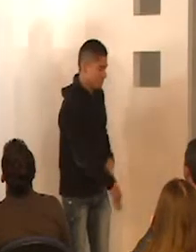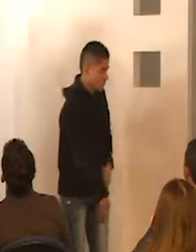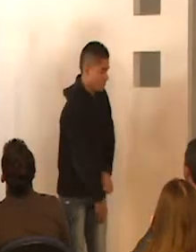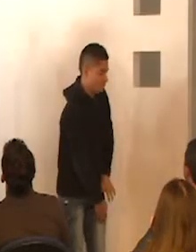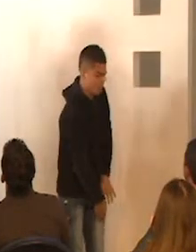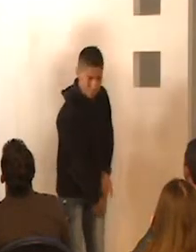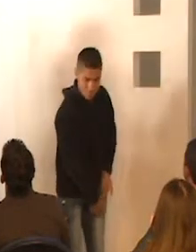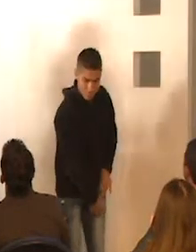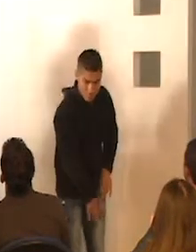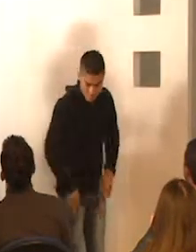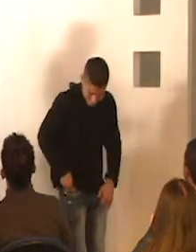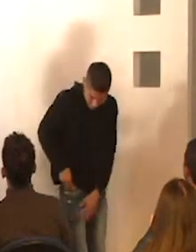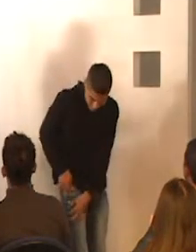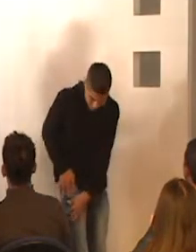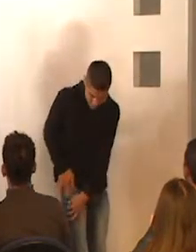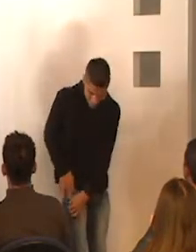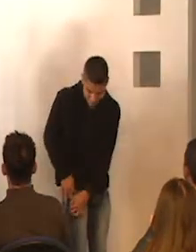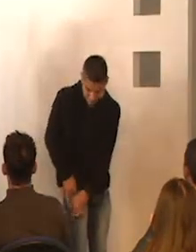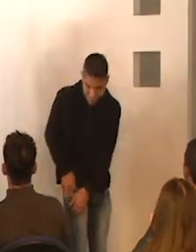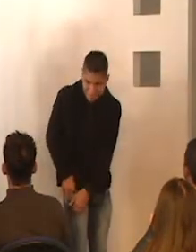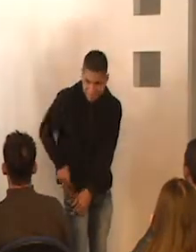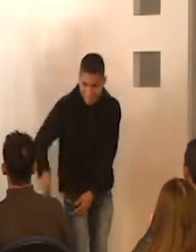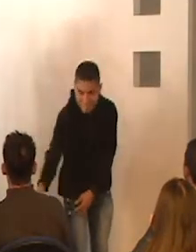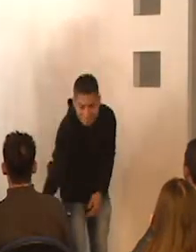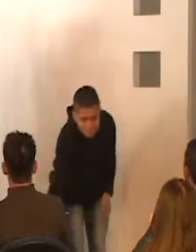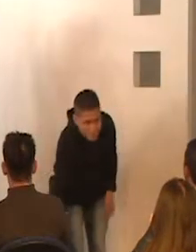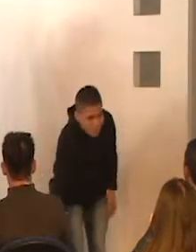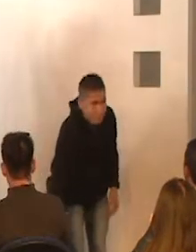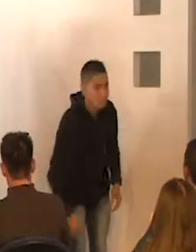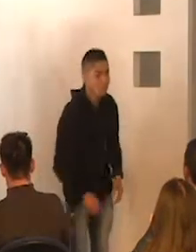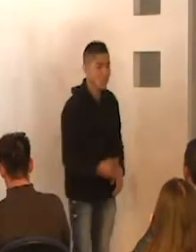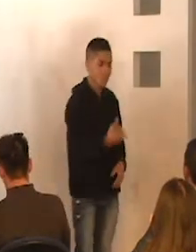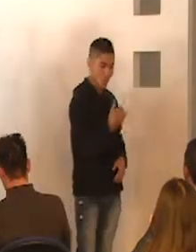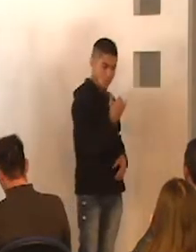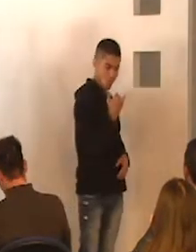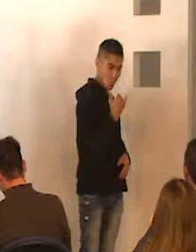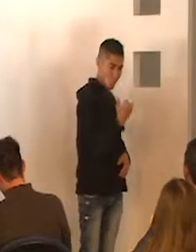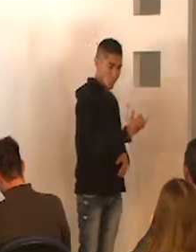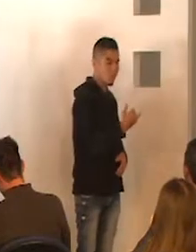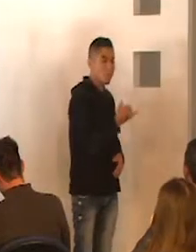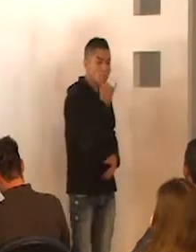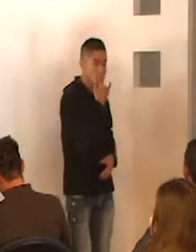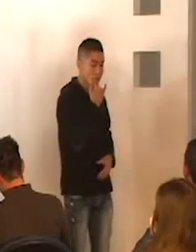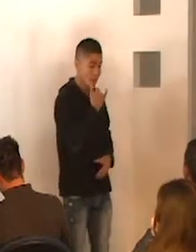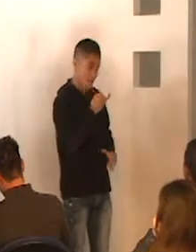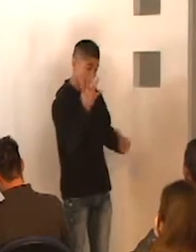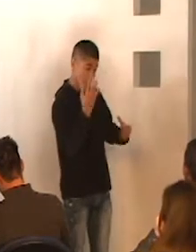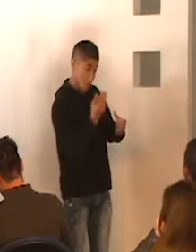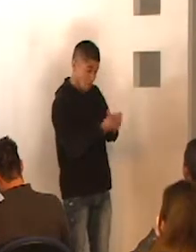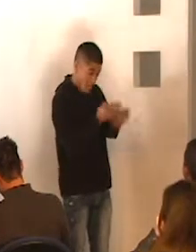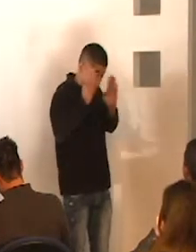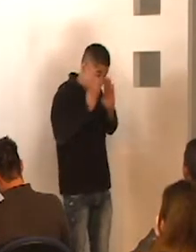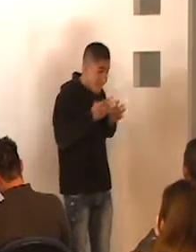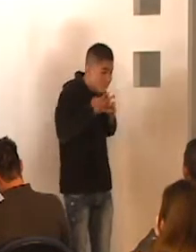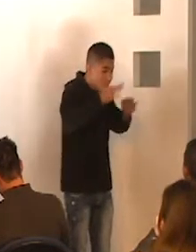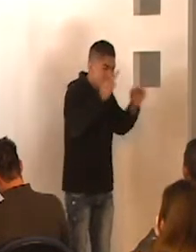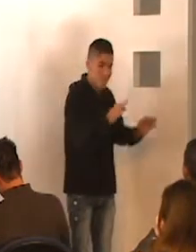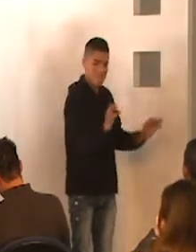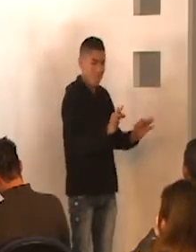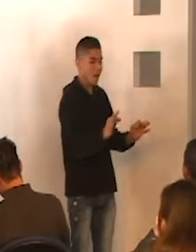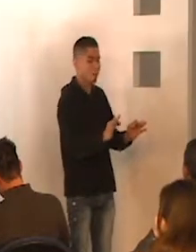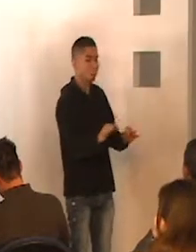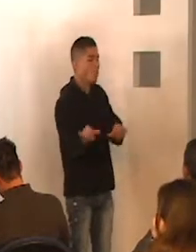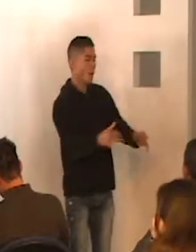aula regular pero excluidos, es decir, están sentados, se les da la guía para colorear, o simplemente los tenemos allí